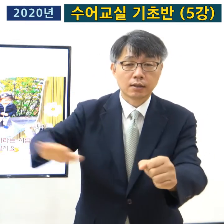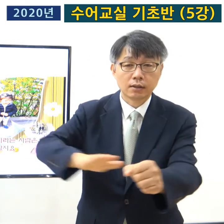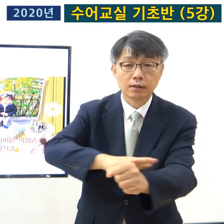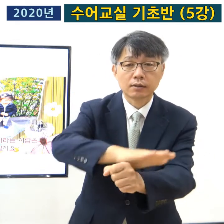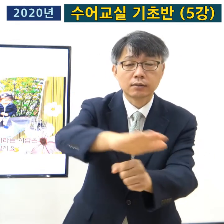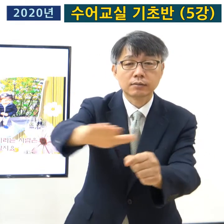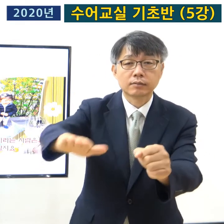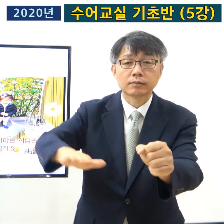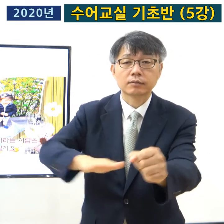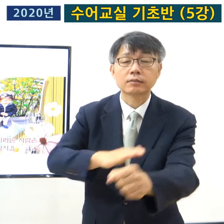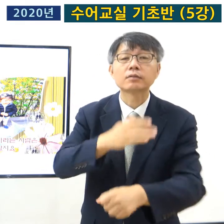사랑을